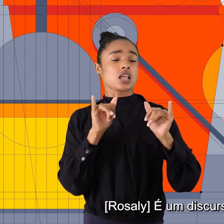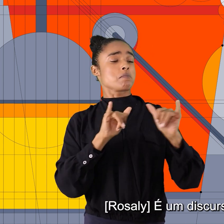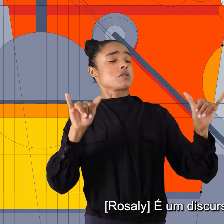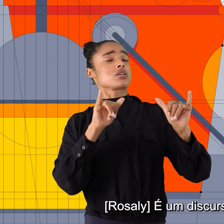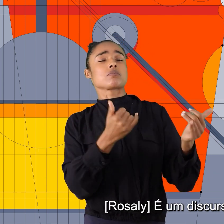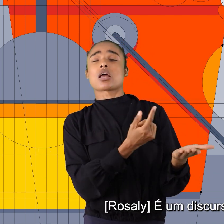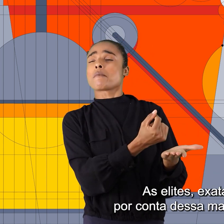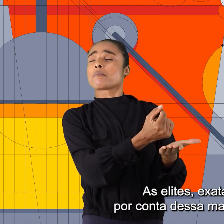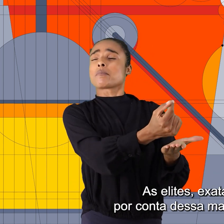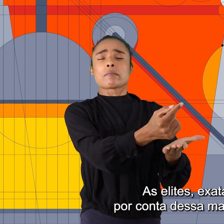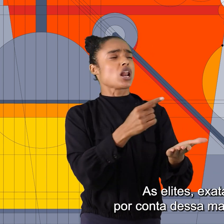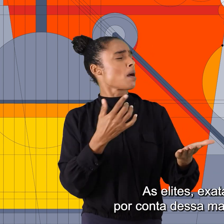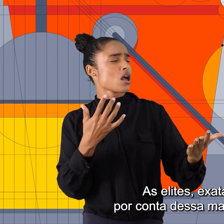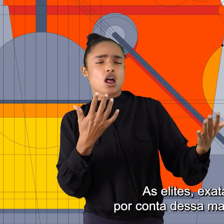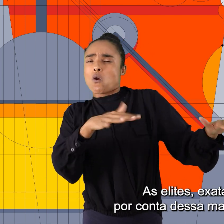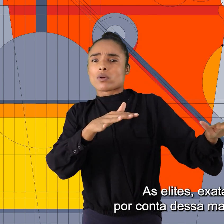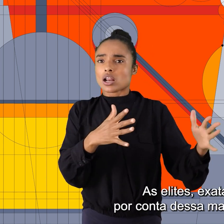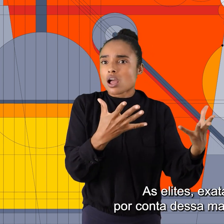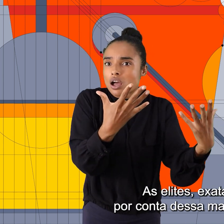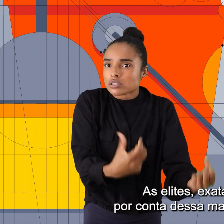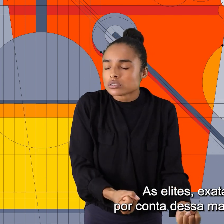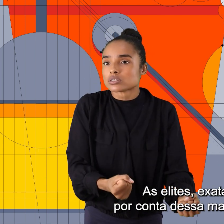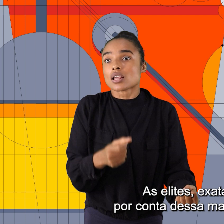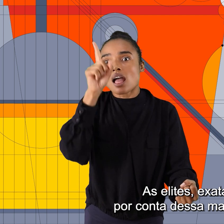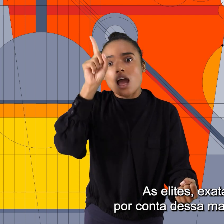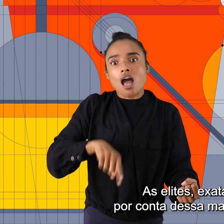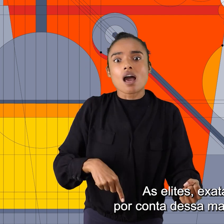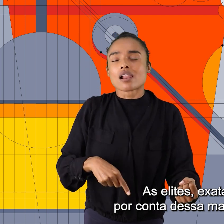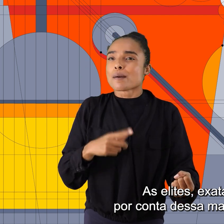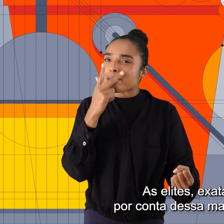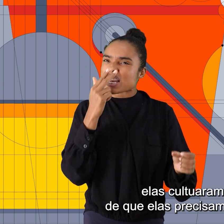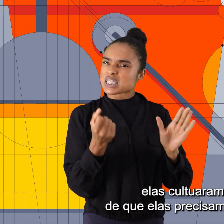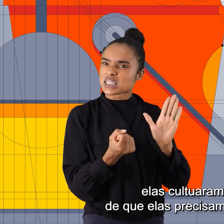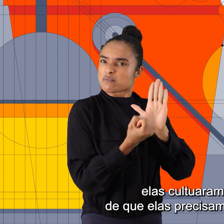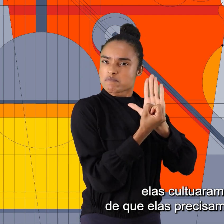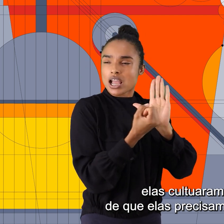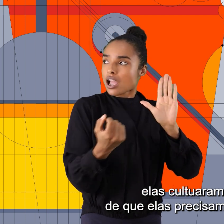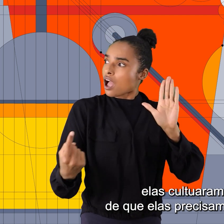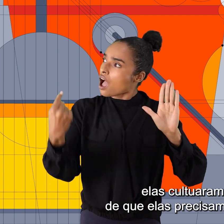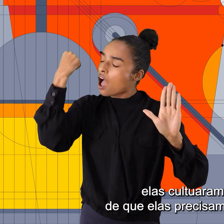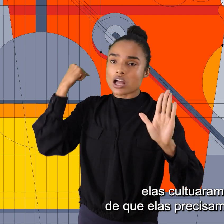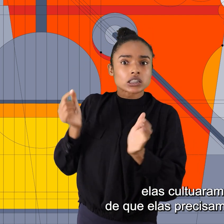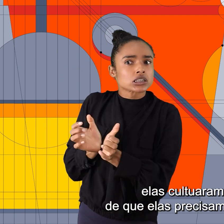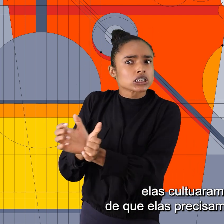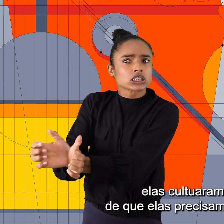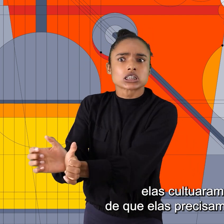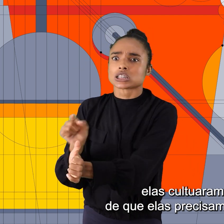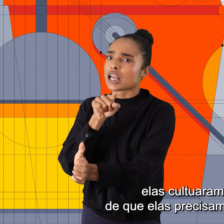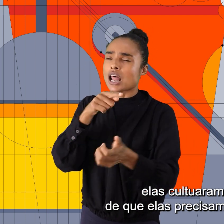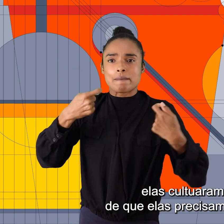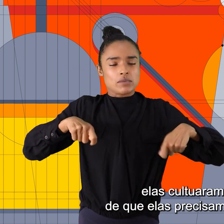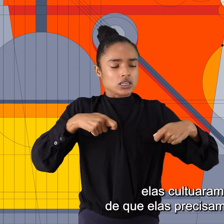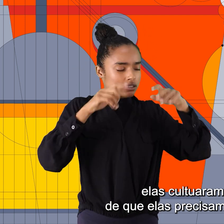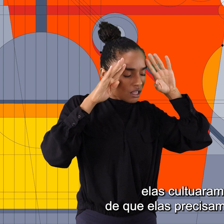discurso elitista, As elites, exatamente por conta dessa marca colonial, elas cultuaram a ideia de que